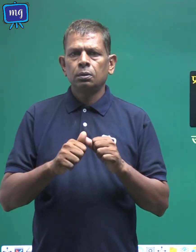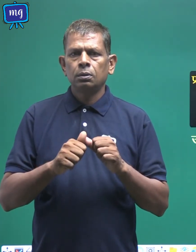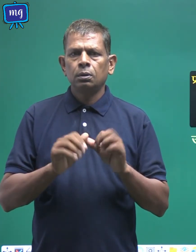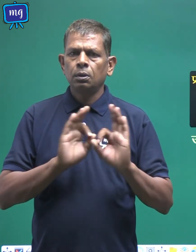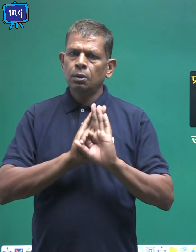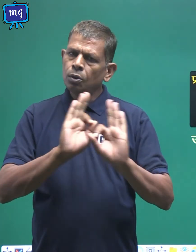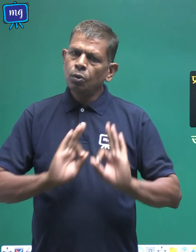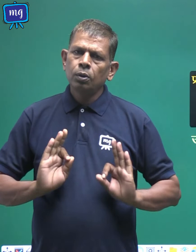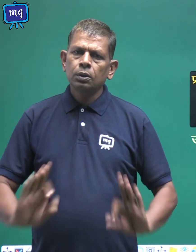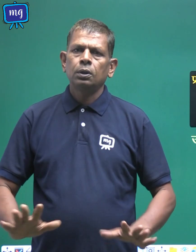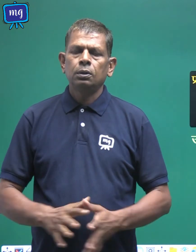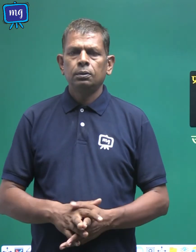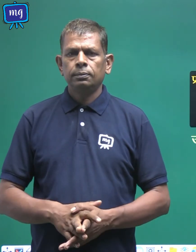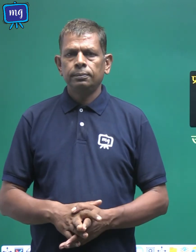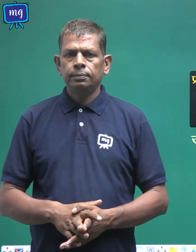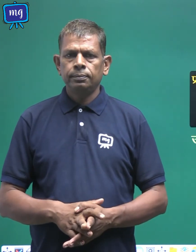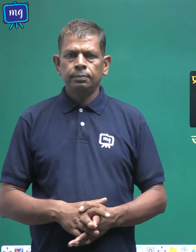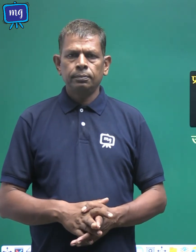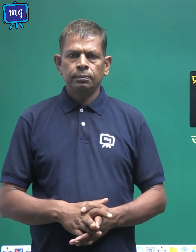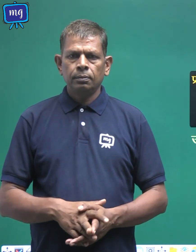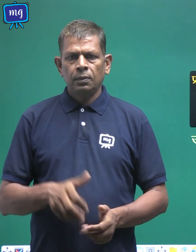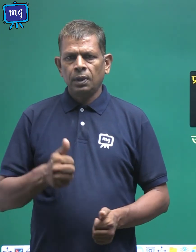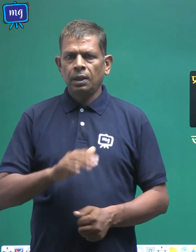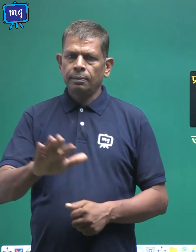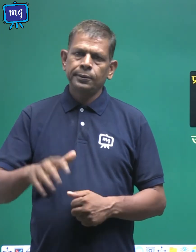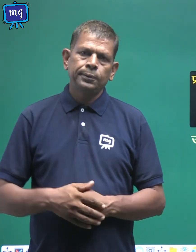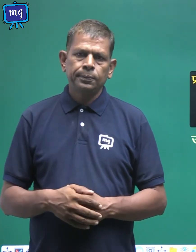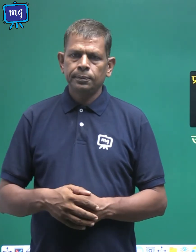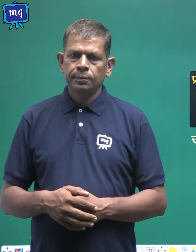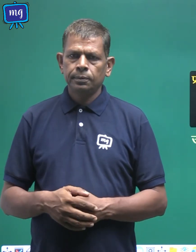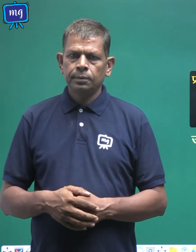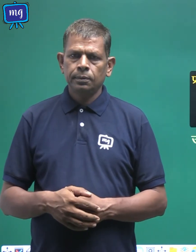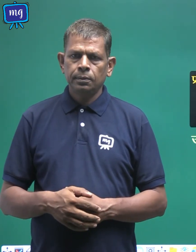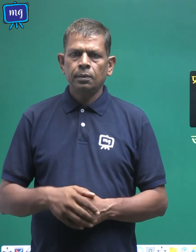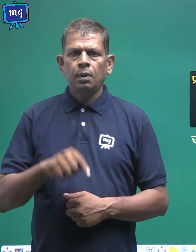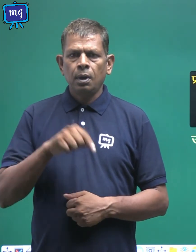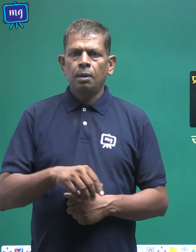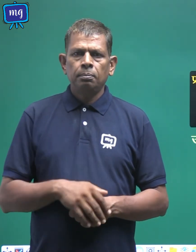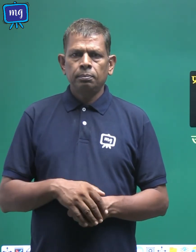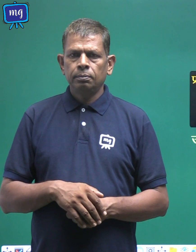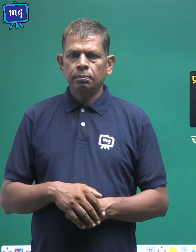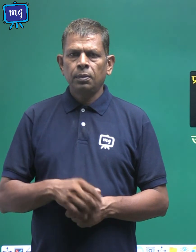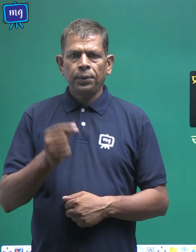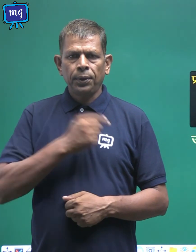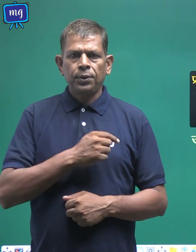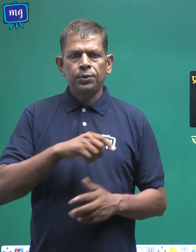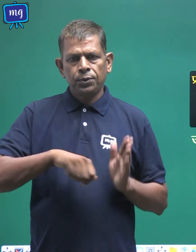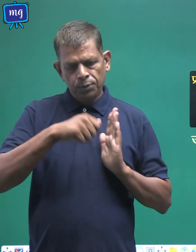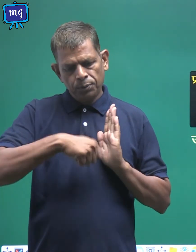का कार्य पूरा होता है। ठीक है बच्चों। अब आप इस वीडियो